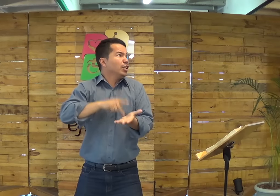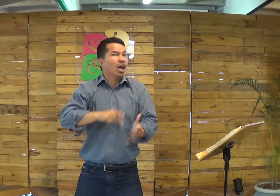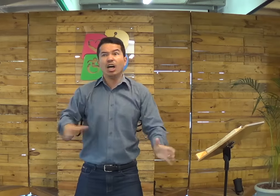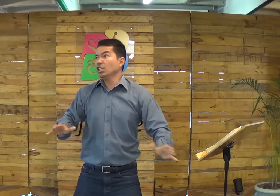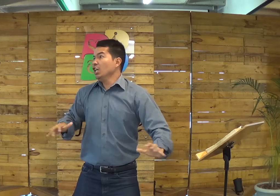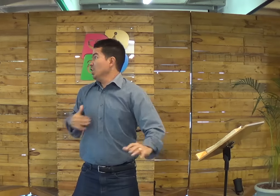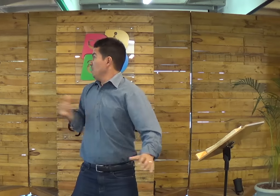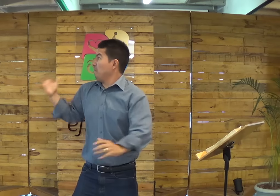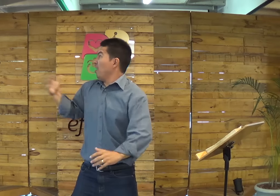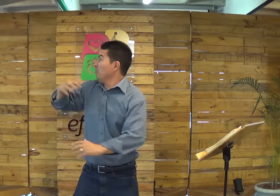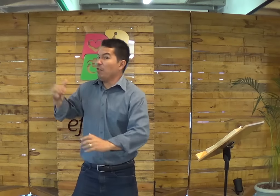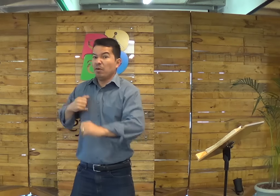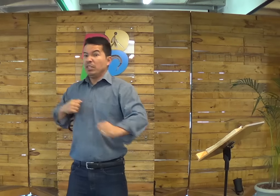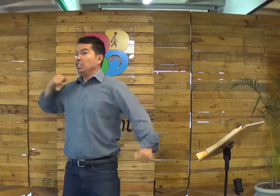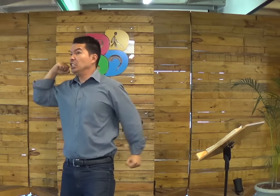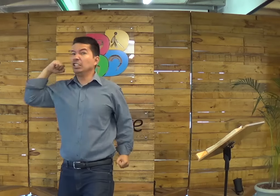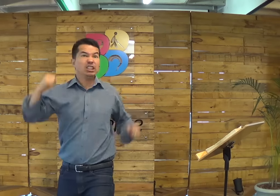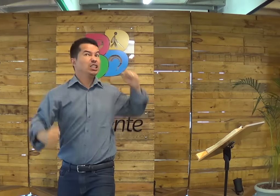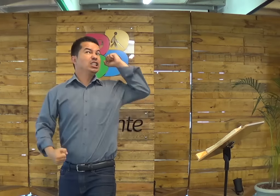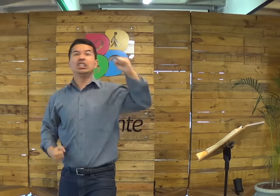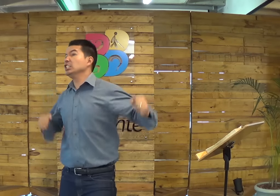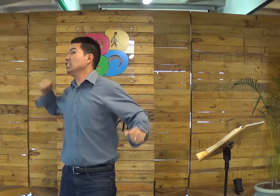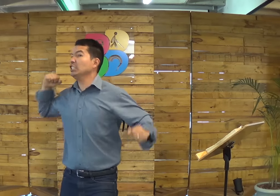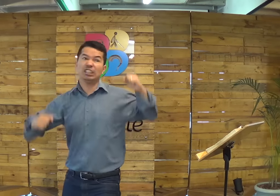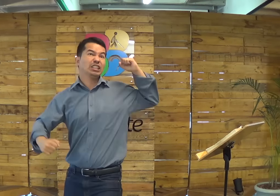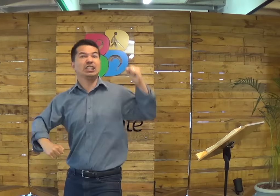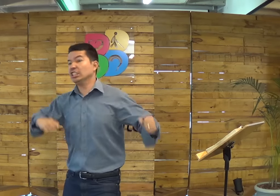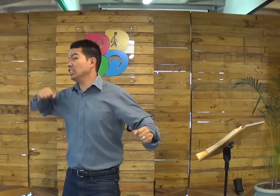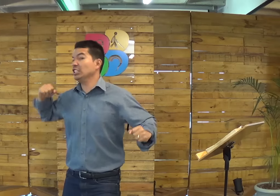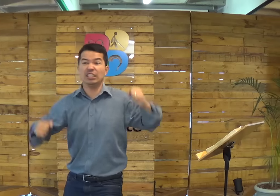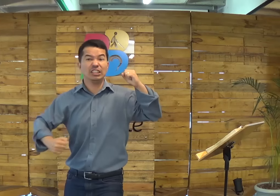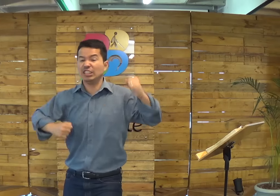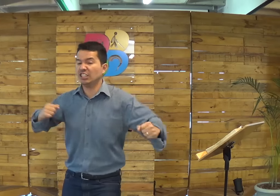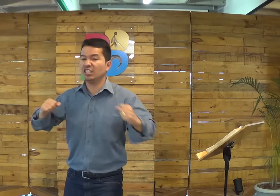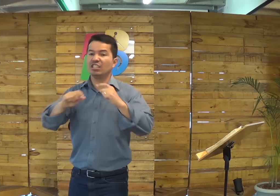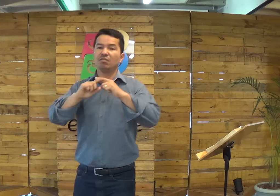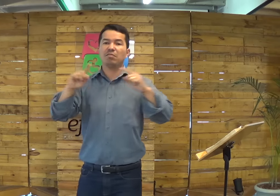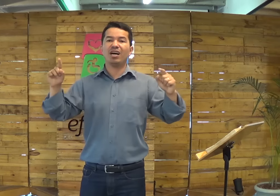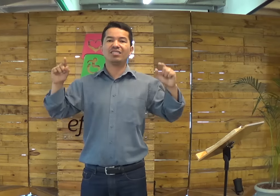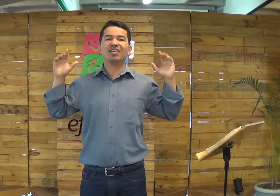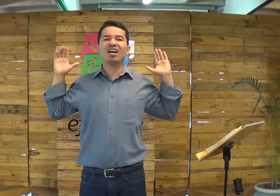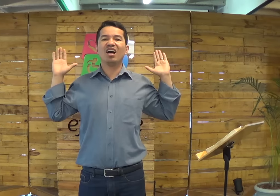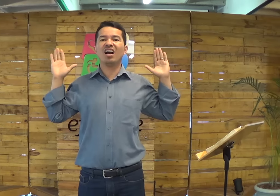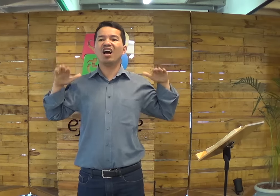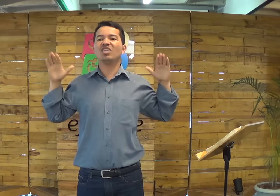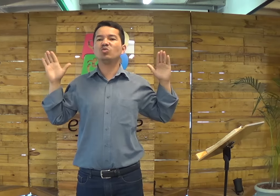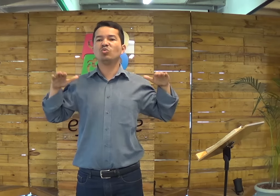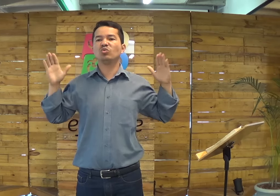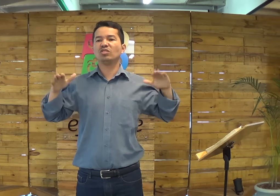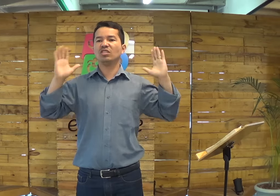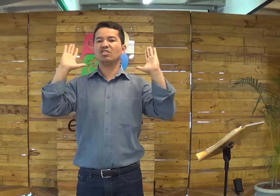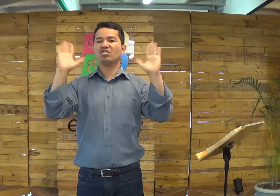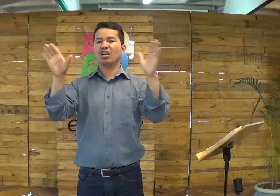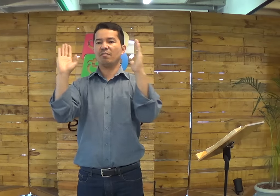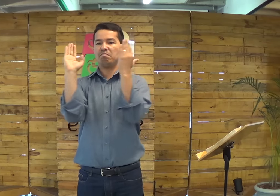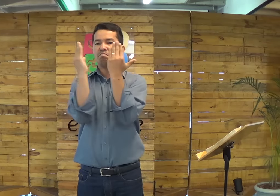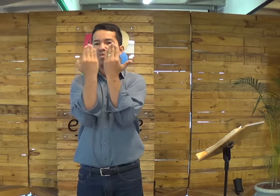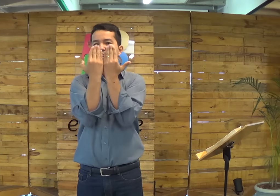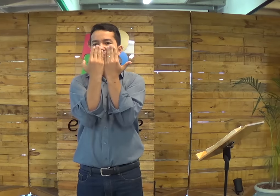é tava falando a verdade gente vamos vamos vamos vamos vamos correr mas o que que aconteceu o